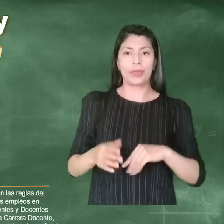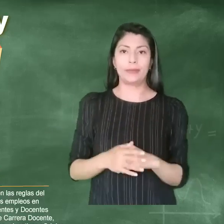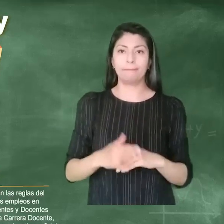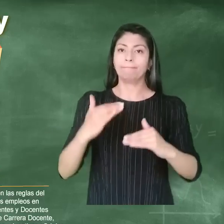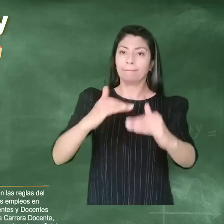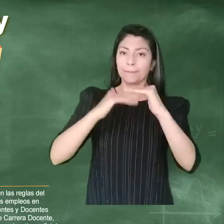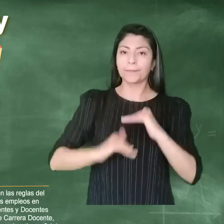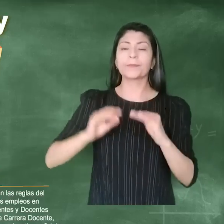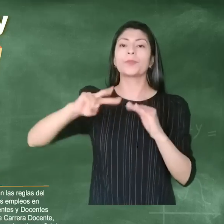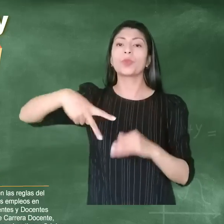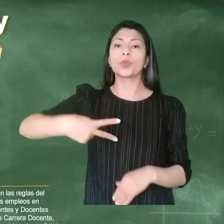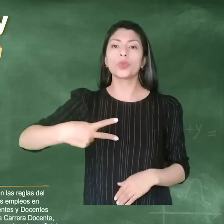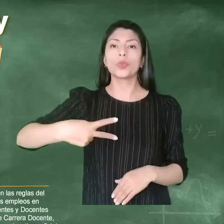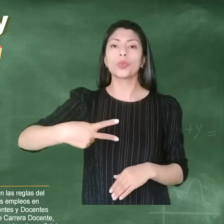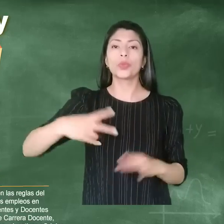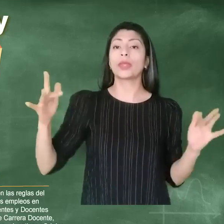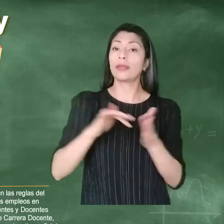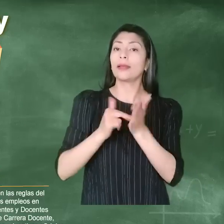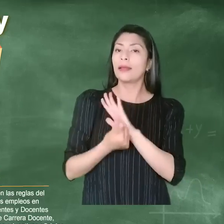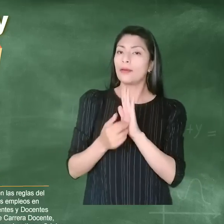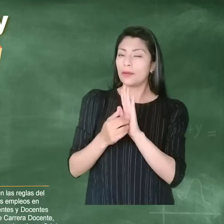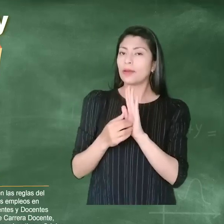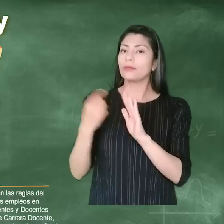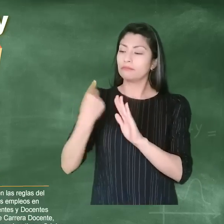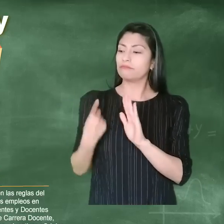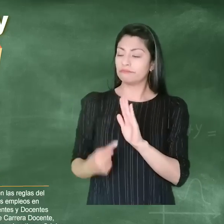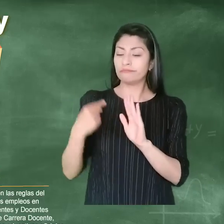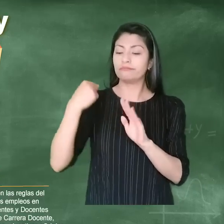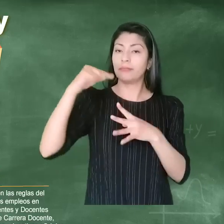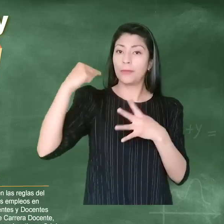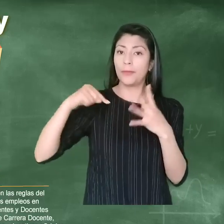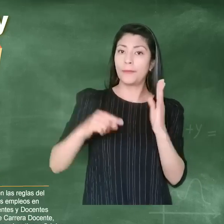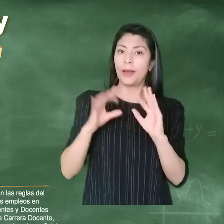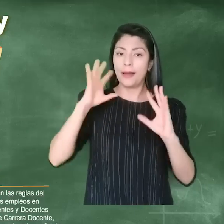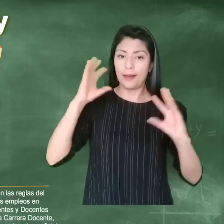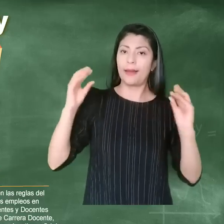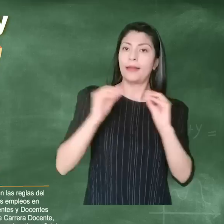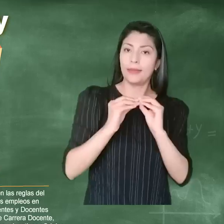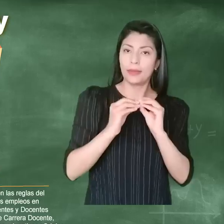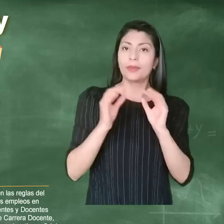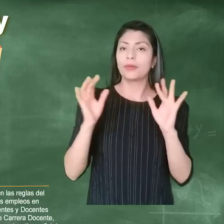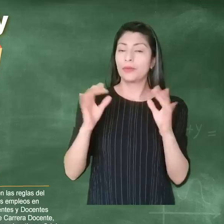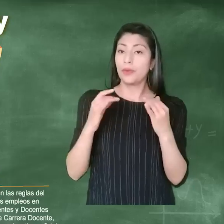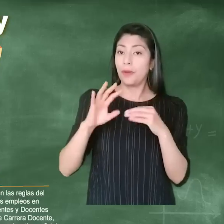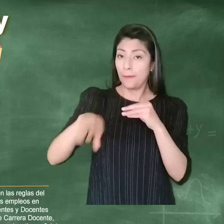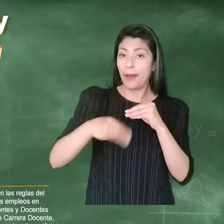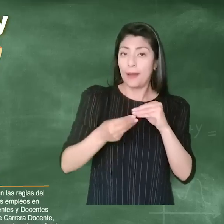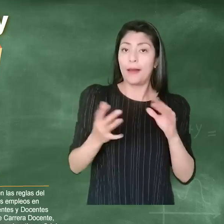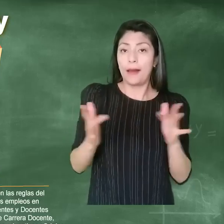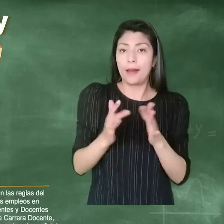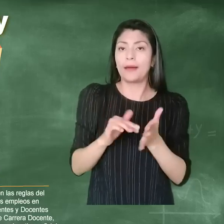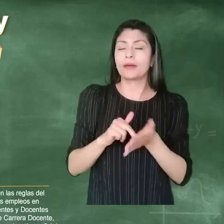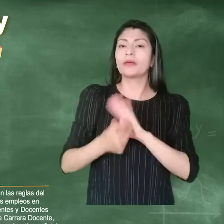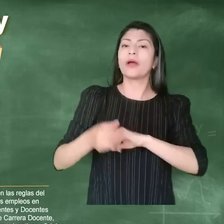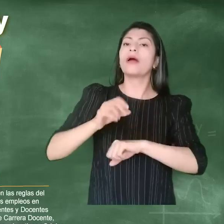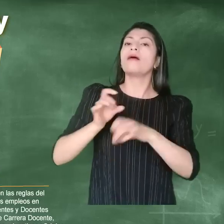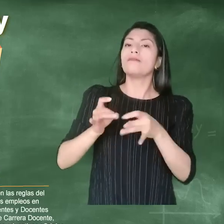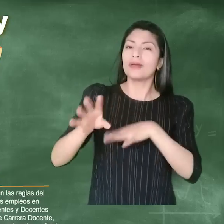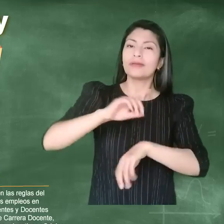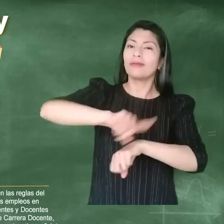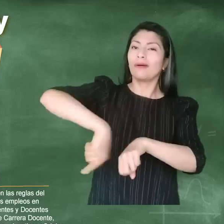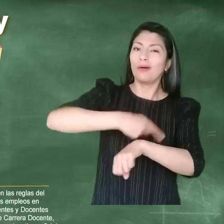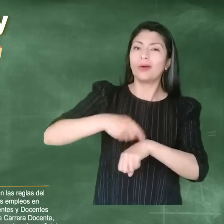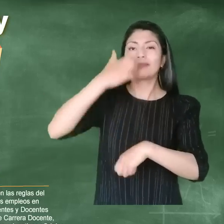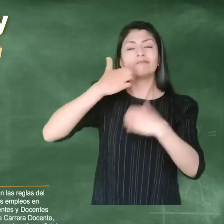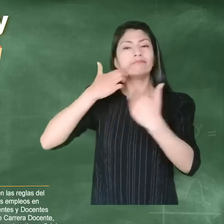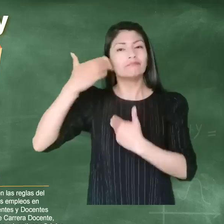pruebas. Parágrafo 2. De conformidad con las especificaciones del anexo de este acuerdo, las fechas y horas